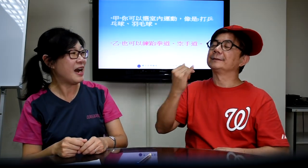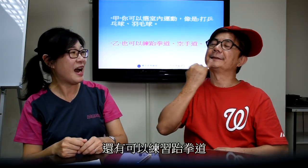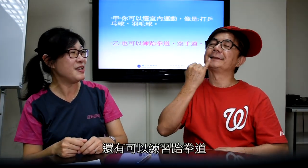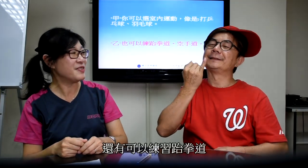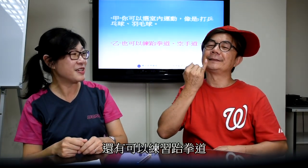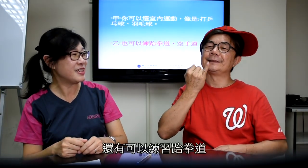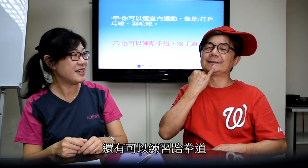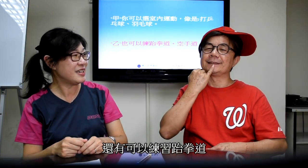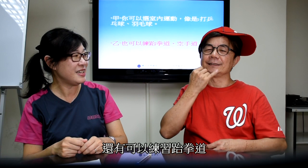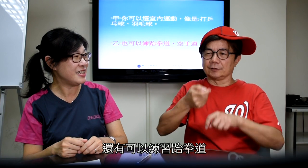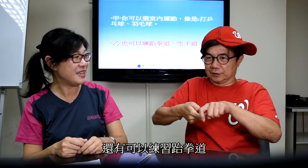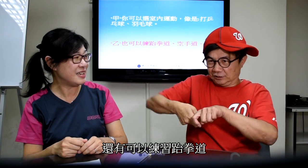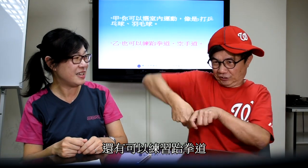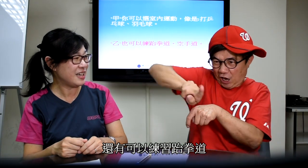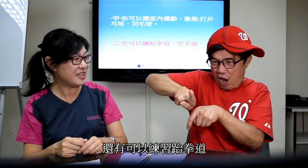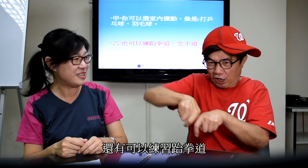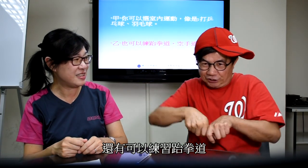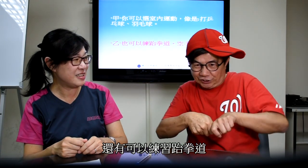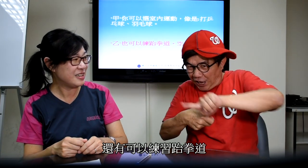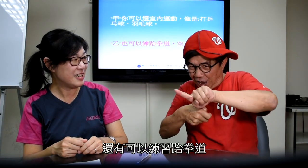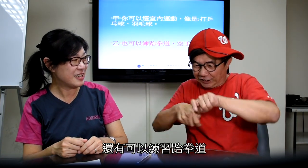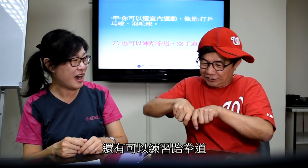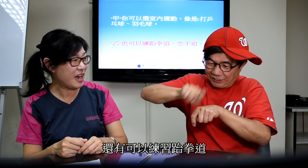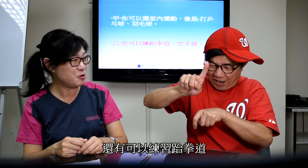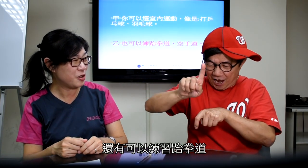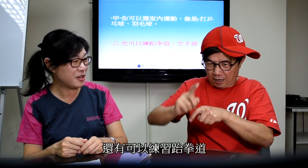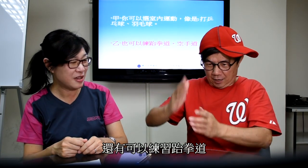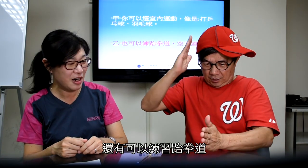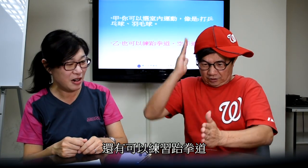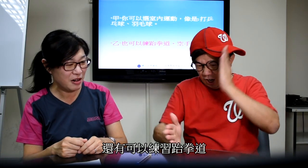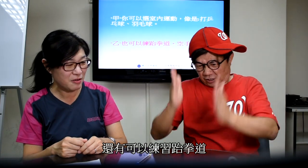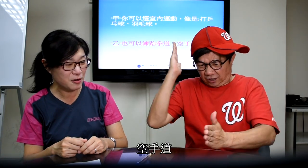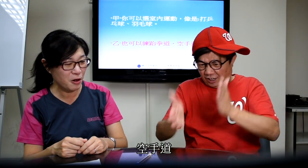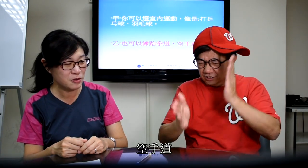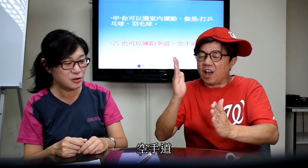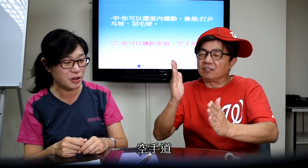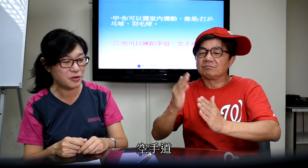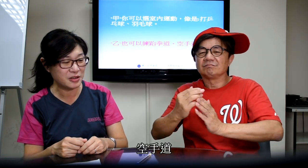还有可以练习跆拳道、空手